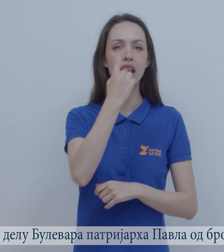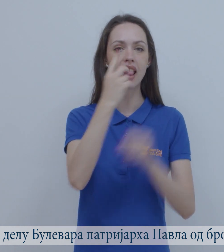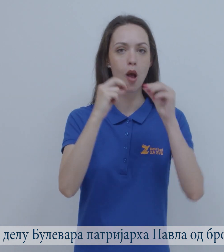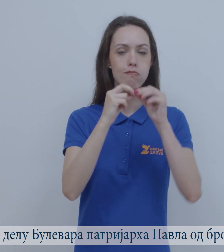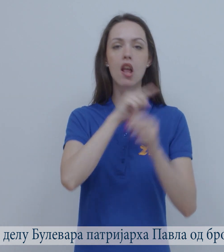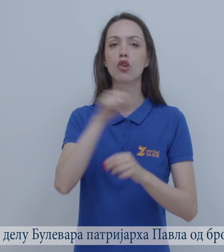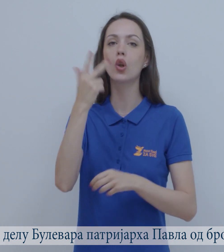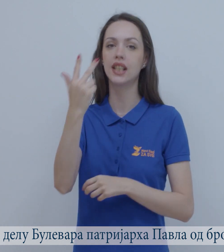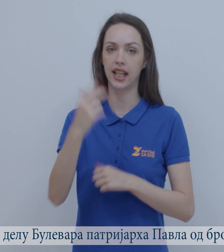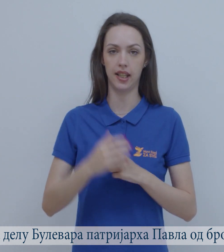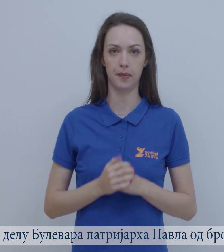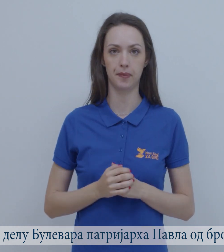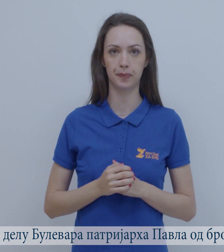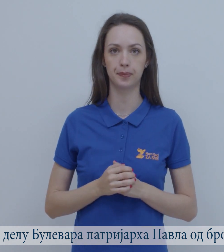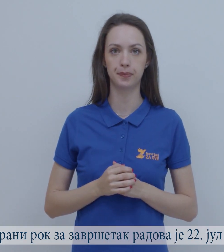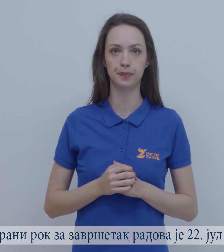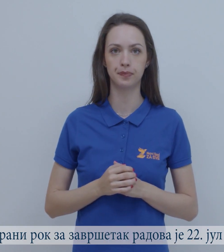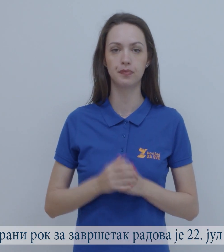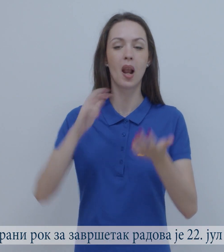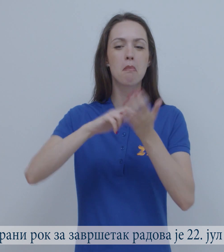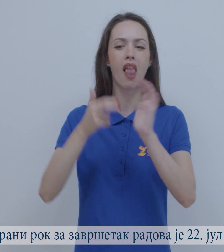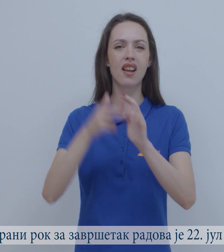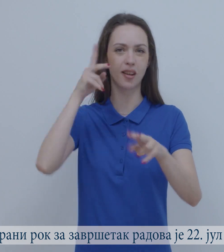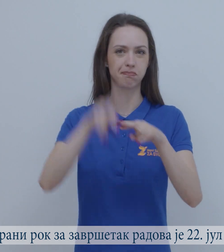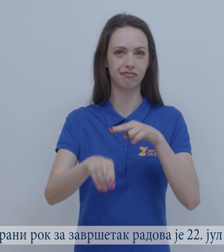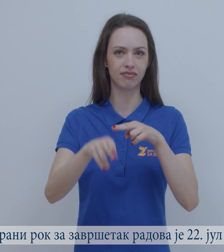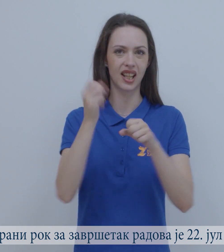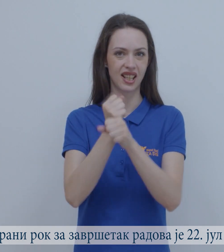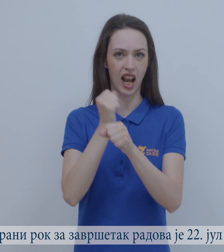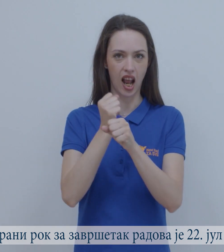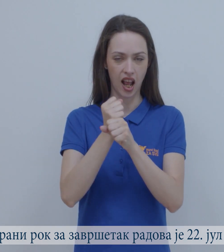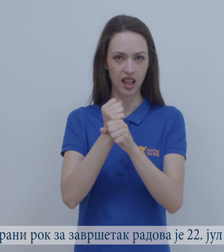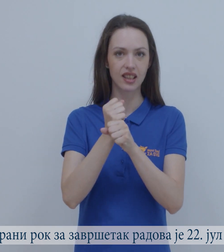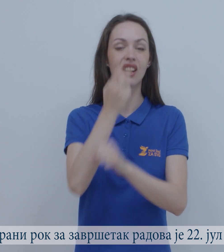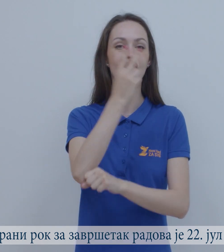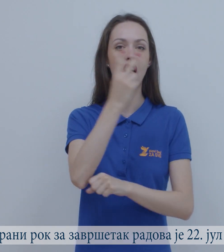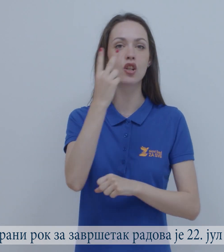do broja 3. Planirani rok za završetak radova je 22. jul